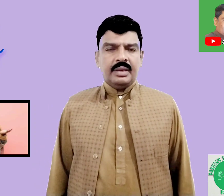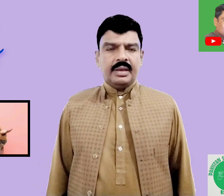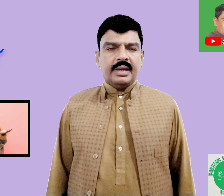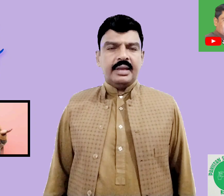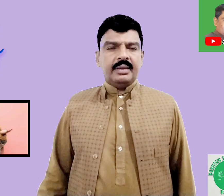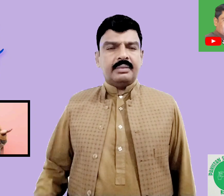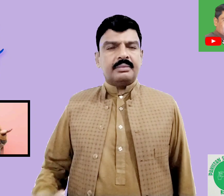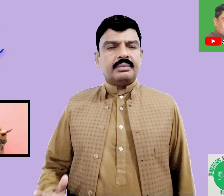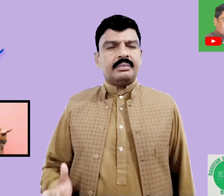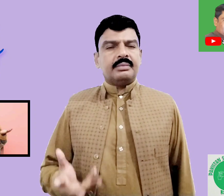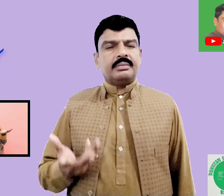एनी,